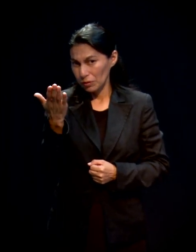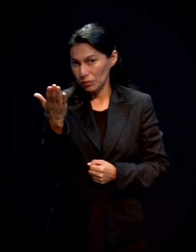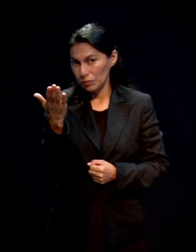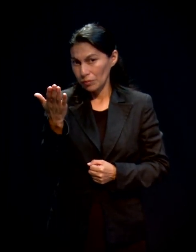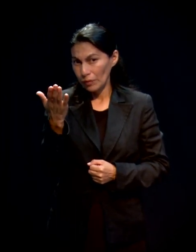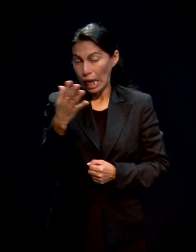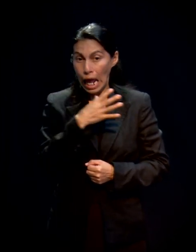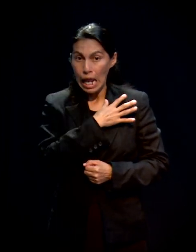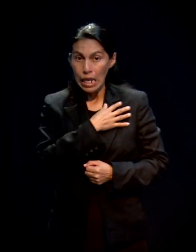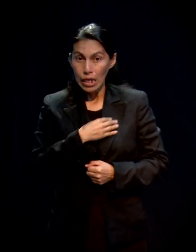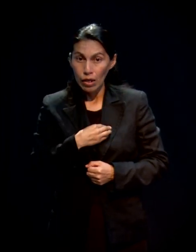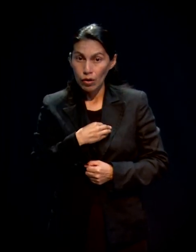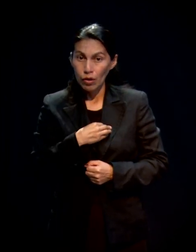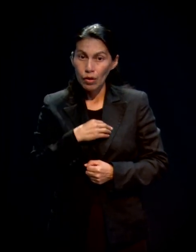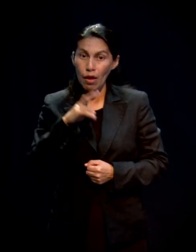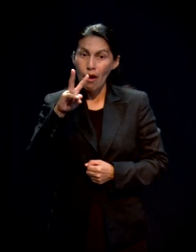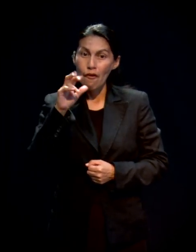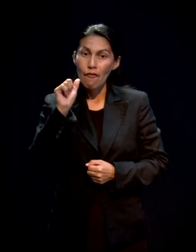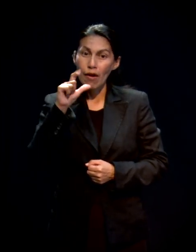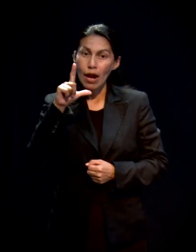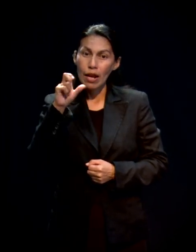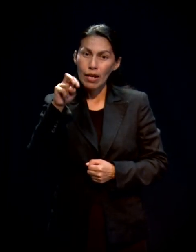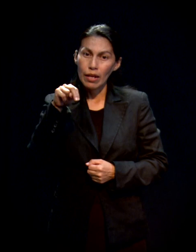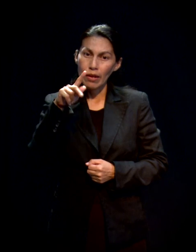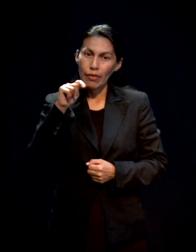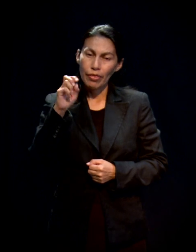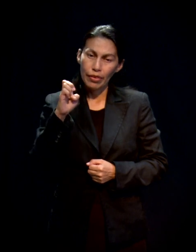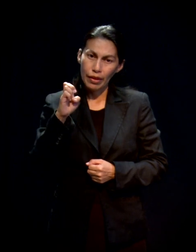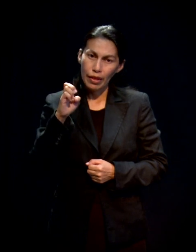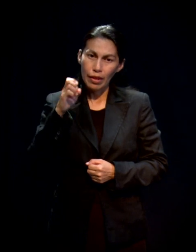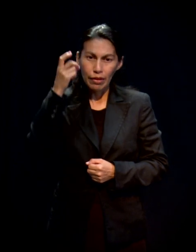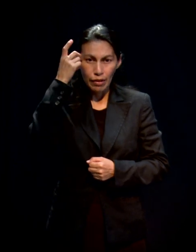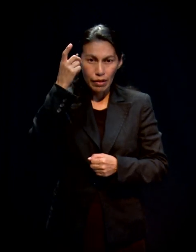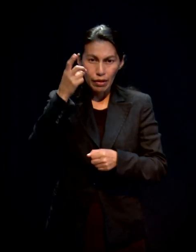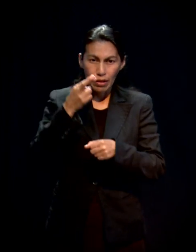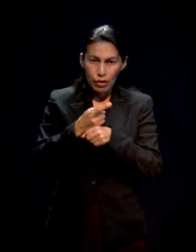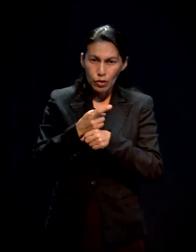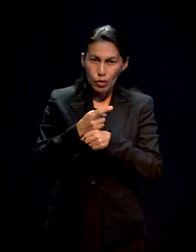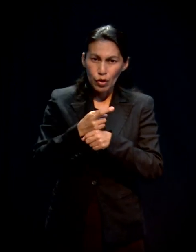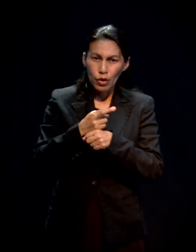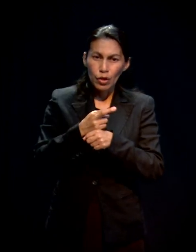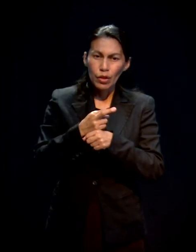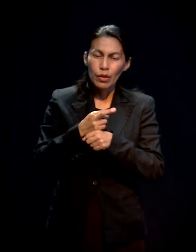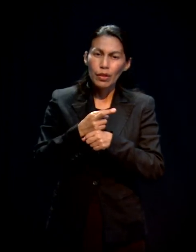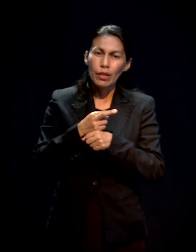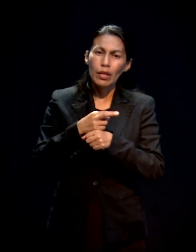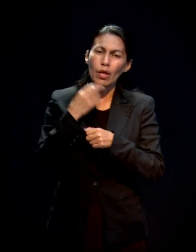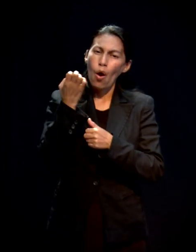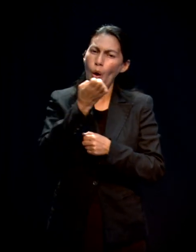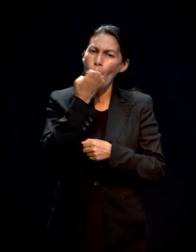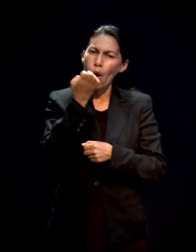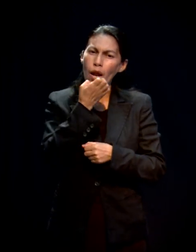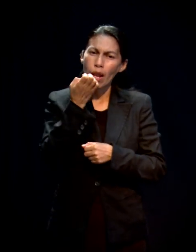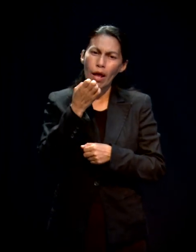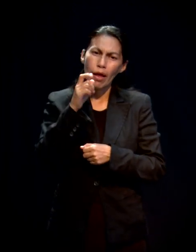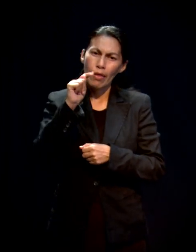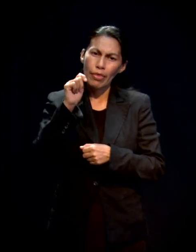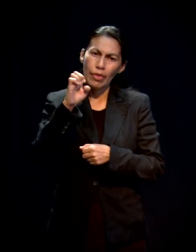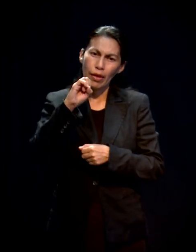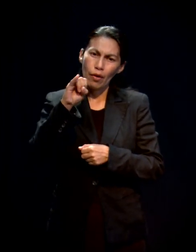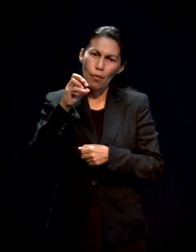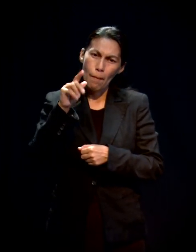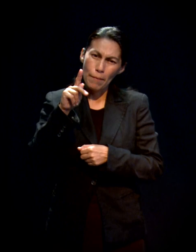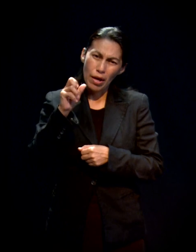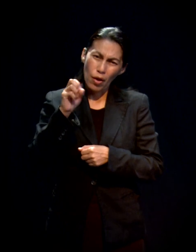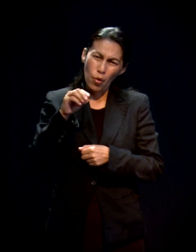al hijo de valente el director del colegio tesopaco necesita de nuestras oraciones está realmente en